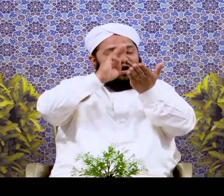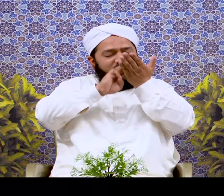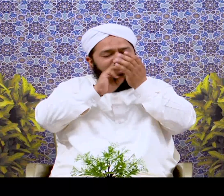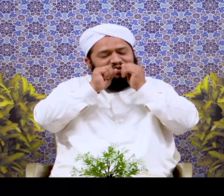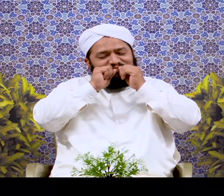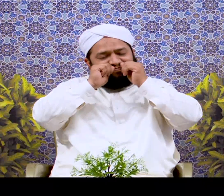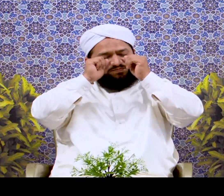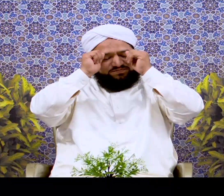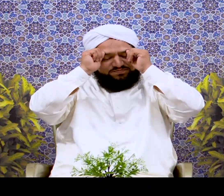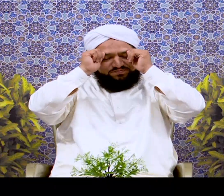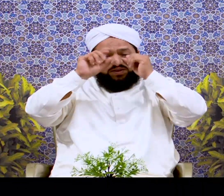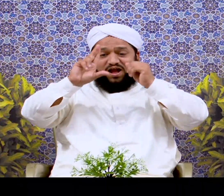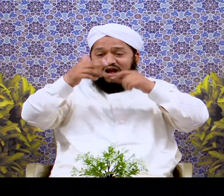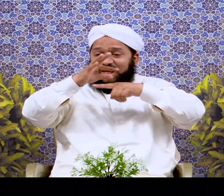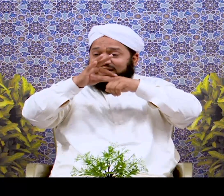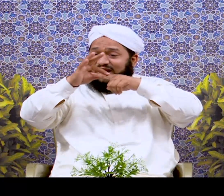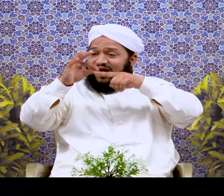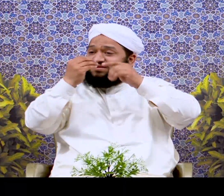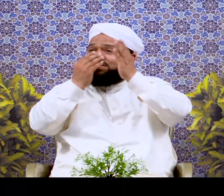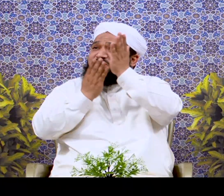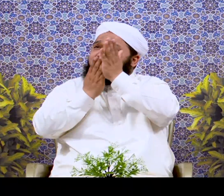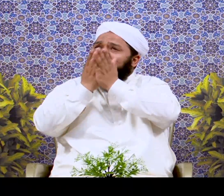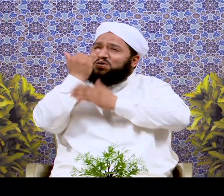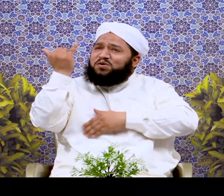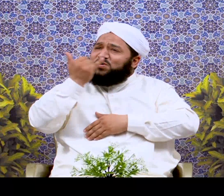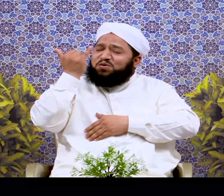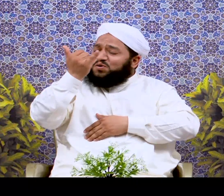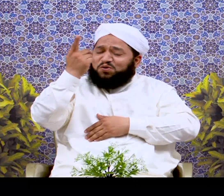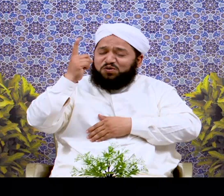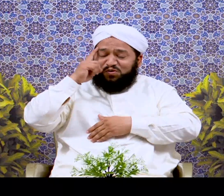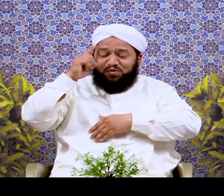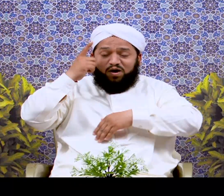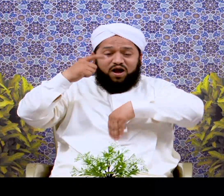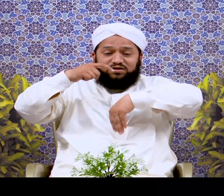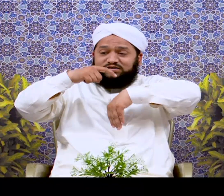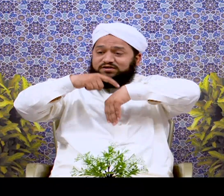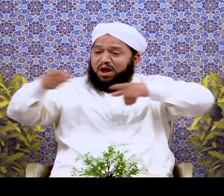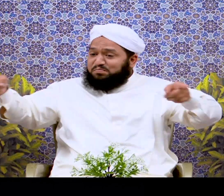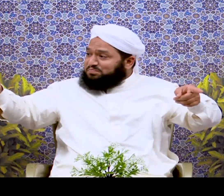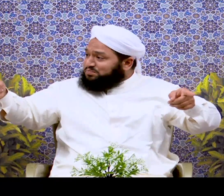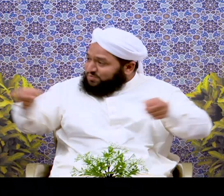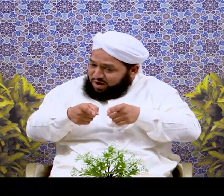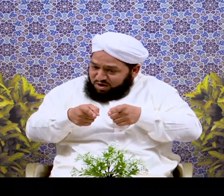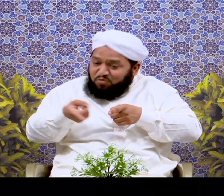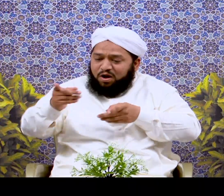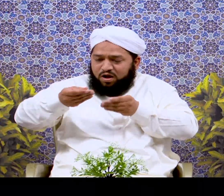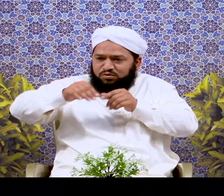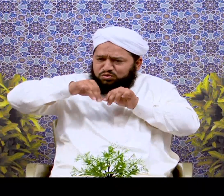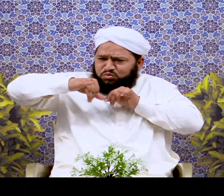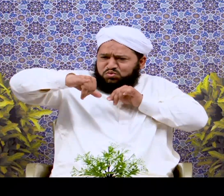وقار صلی اللہ علیہ وآلہ وصحبہ وسلم سے ان دونوں معجزات یعنی وقت کے سمٹنے اور فاصلے کے سمٹنے